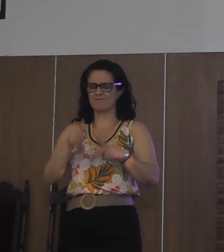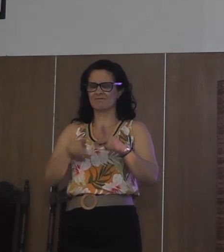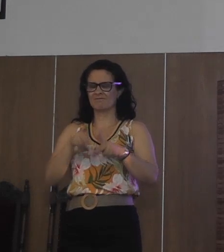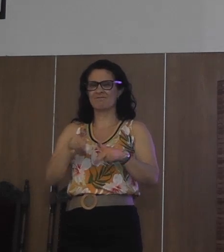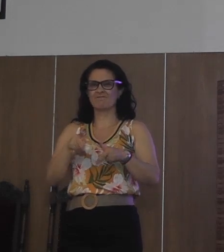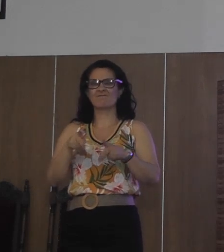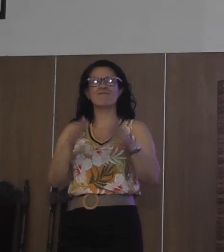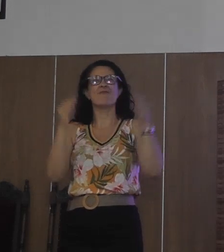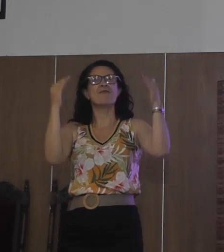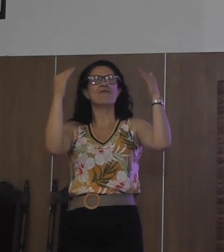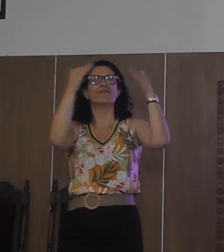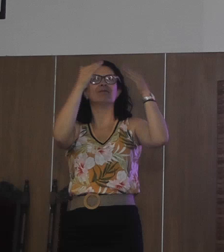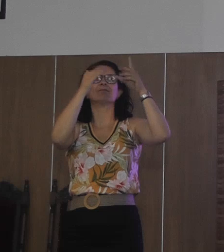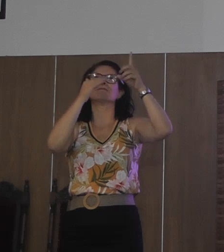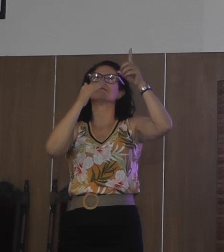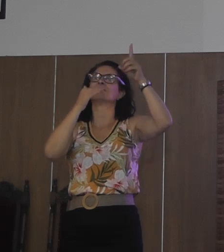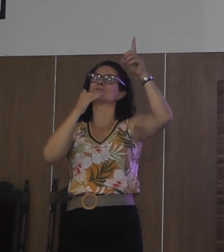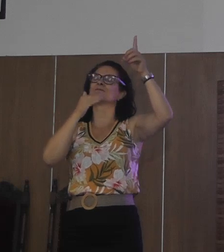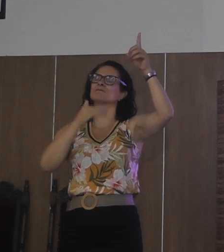que não pode ser tocado,